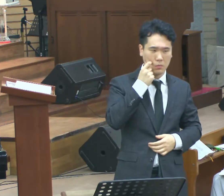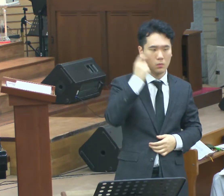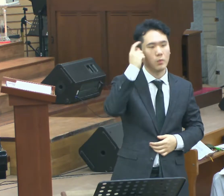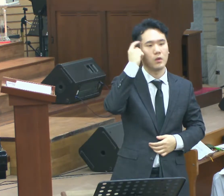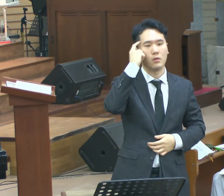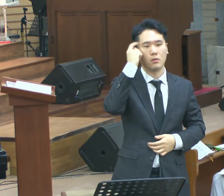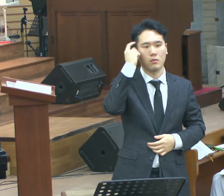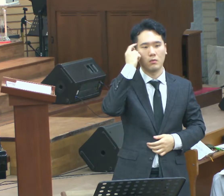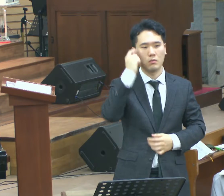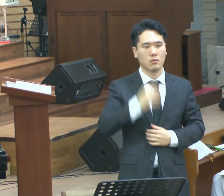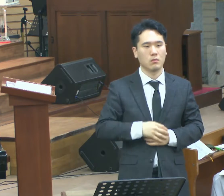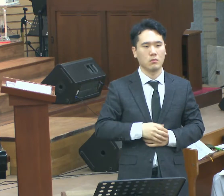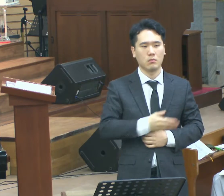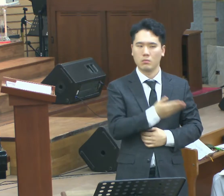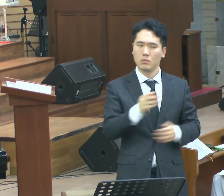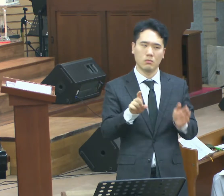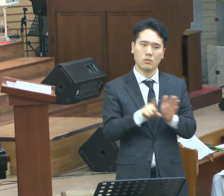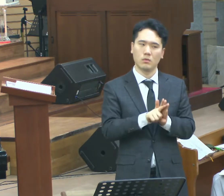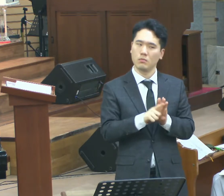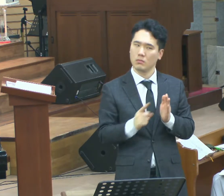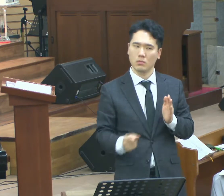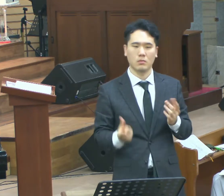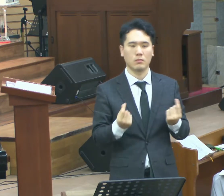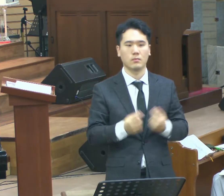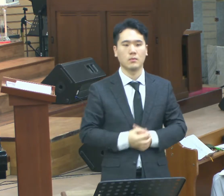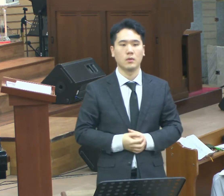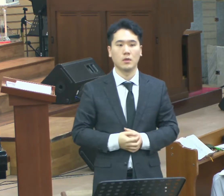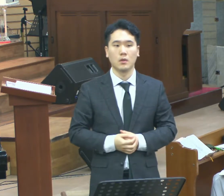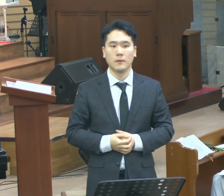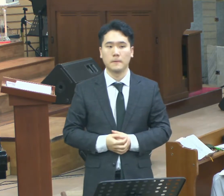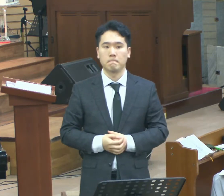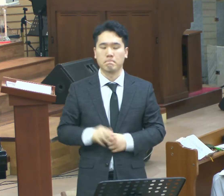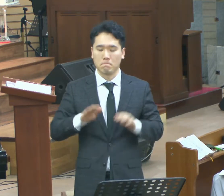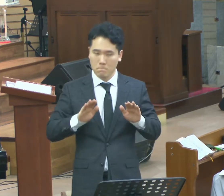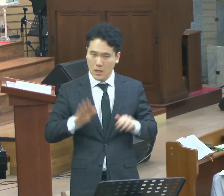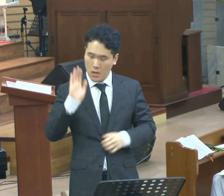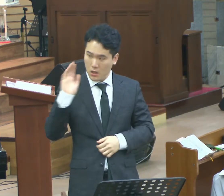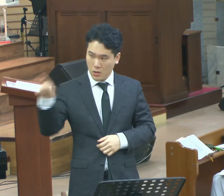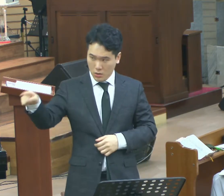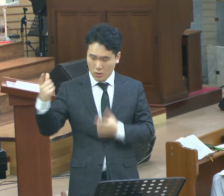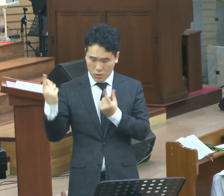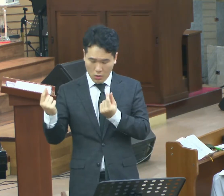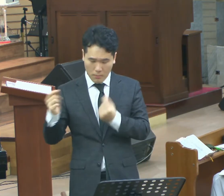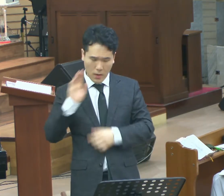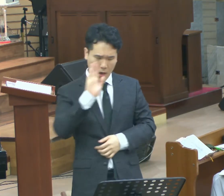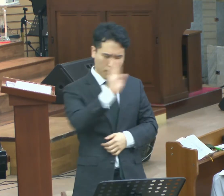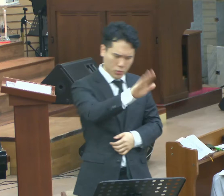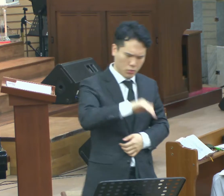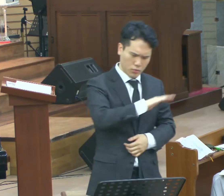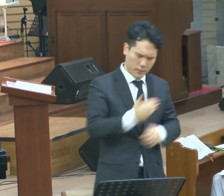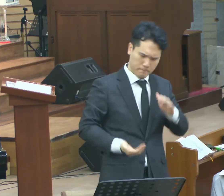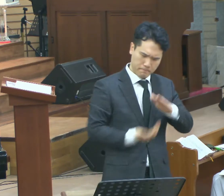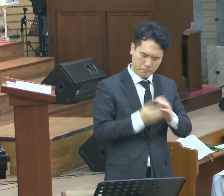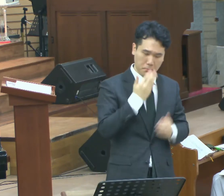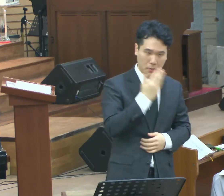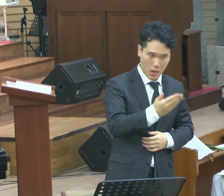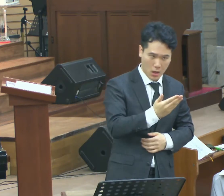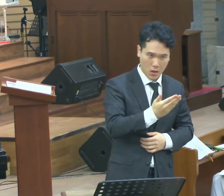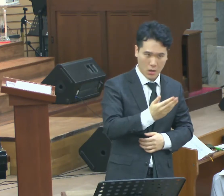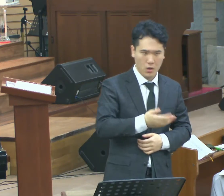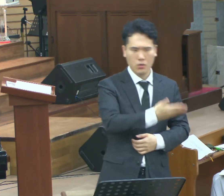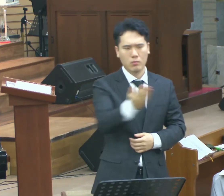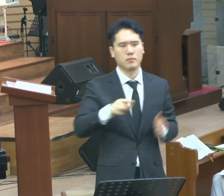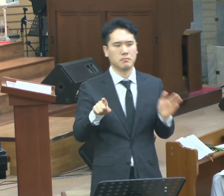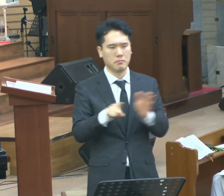지금까지 이룬 일들 앞으로도 이룰 수 있도록 하나님이 힘주실 줄 믿습니다. 세월이 흘러도 자꾸 해석이